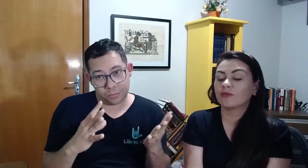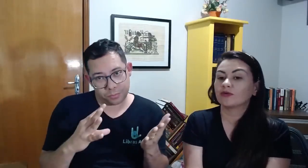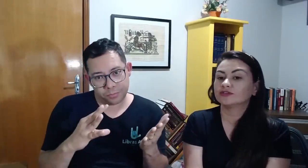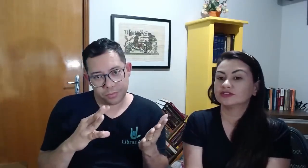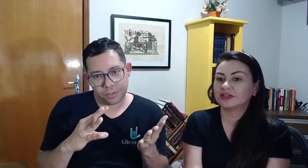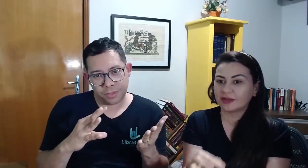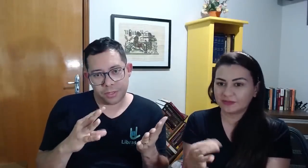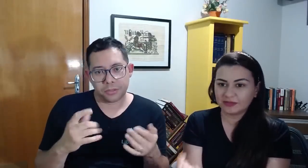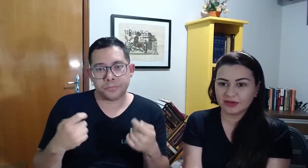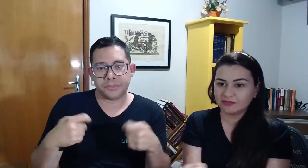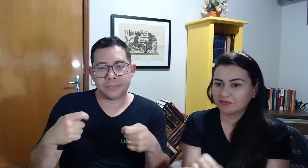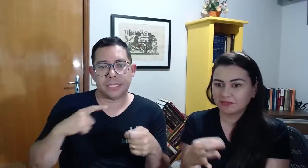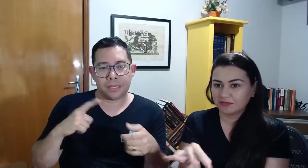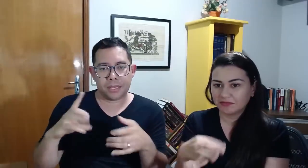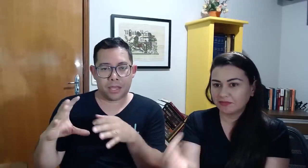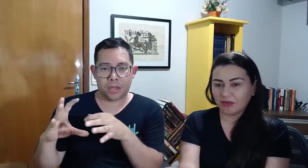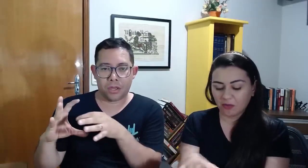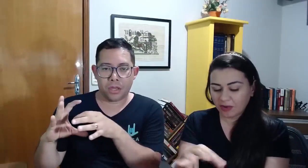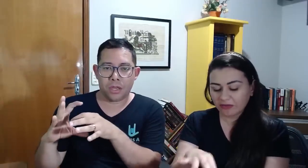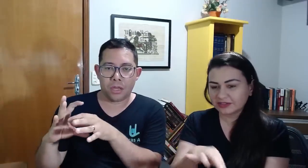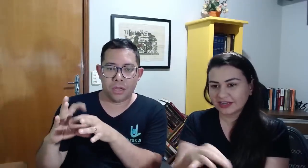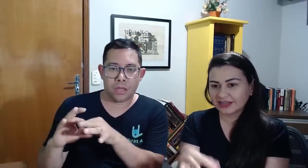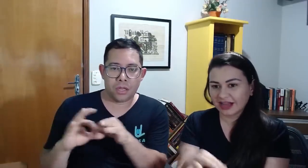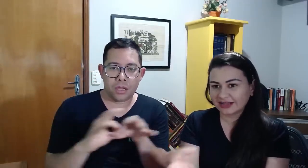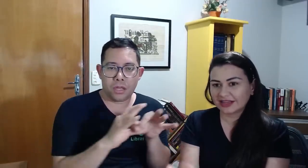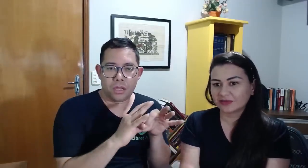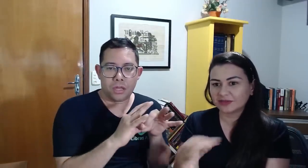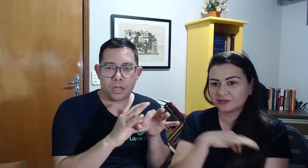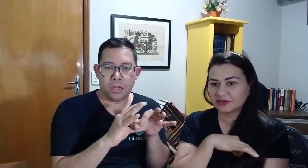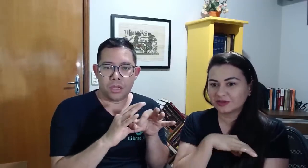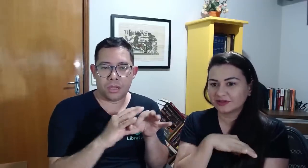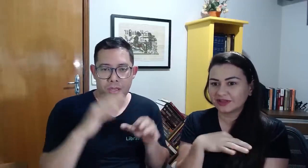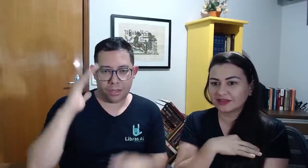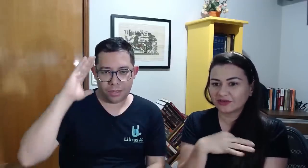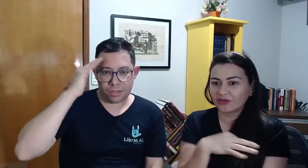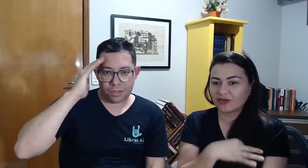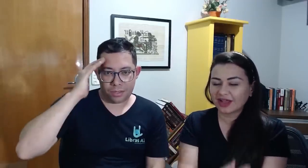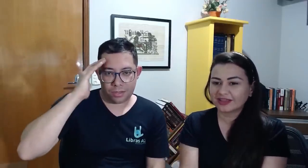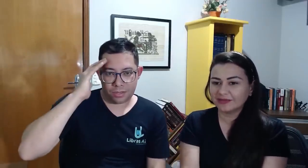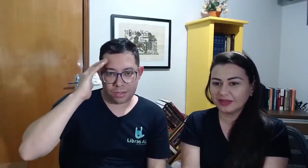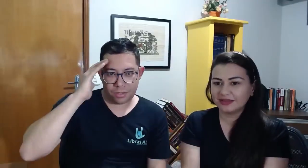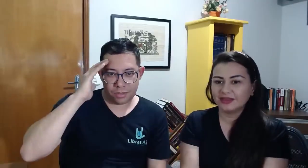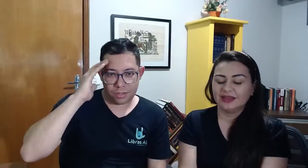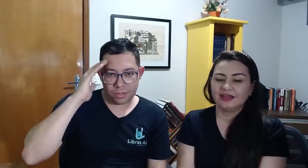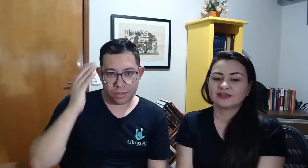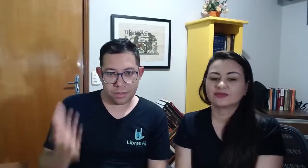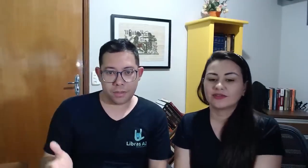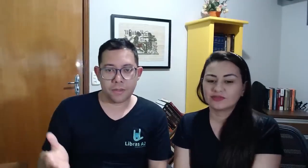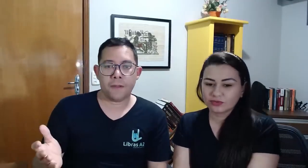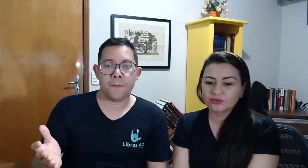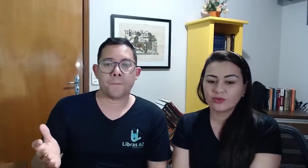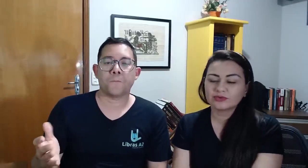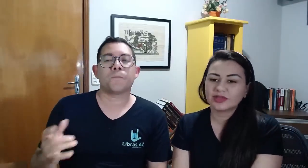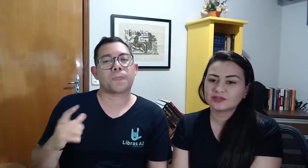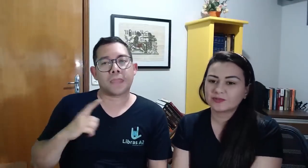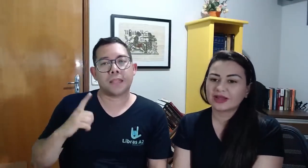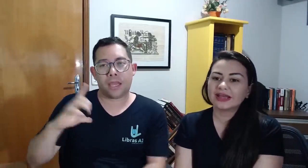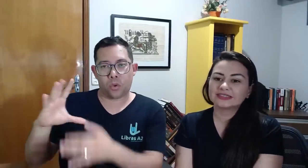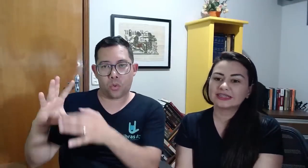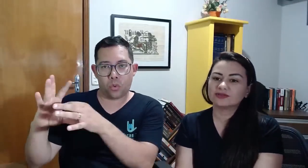coisa de dentro da Bíblia. Alguma coisa ali que está ali dentro mesmo e tentando colocar aqui em mim. Então, teve todo um contexto para a gente